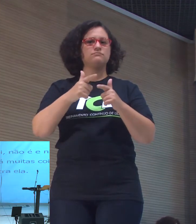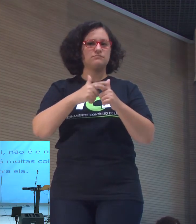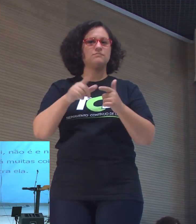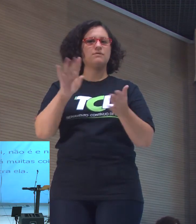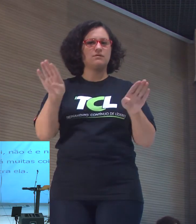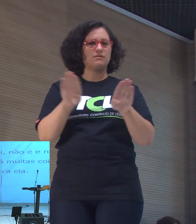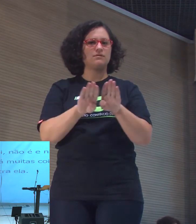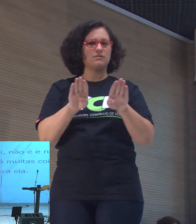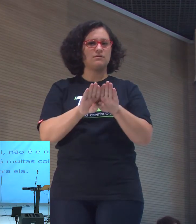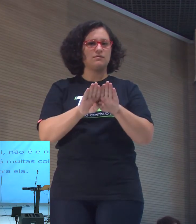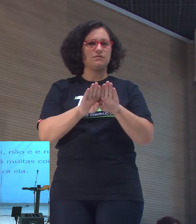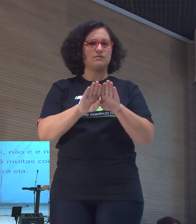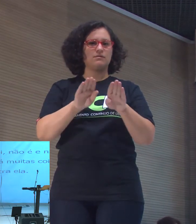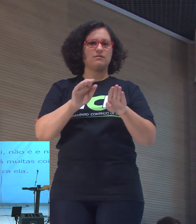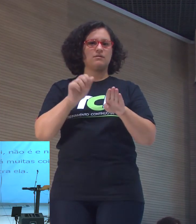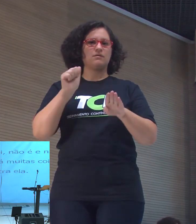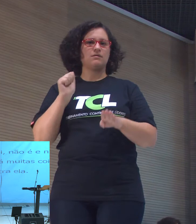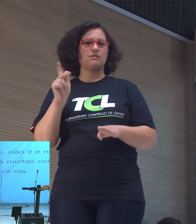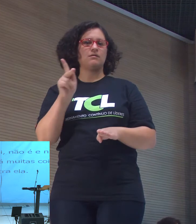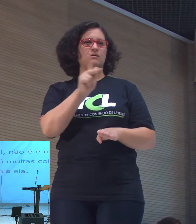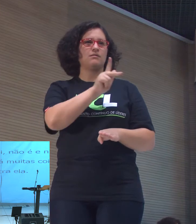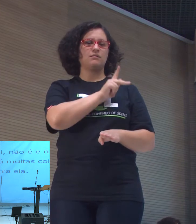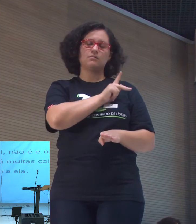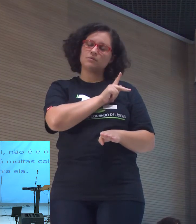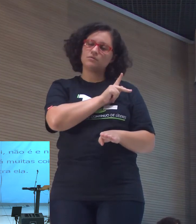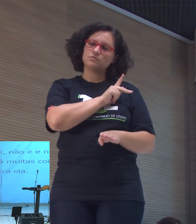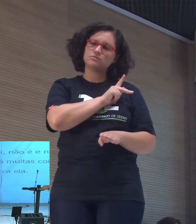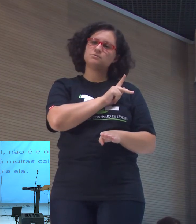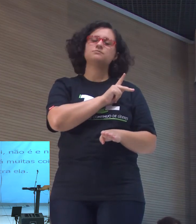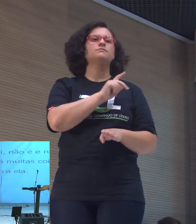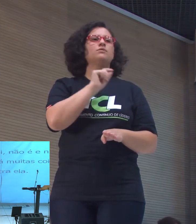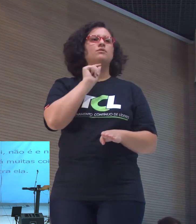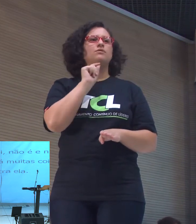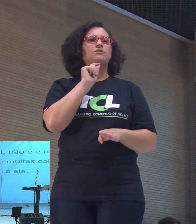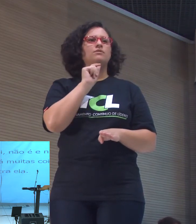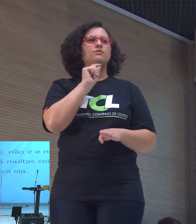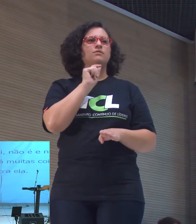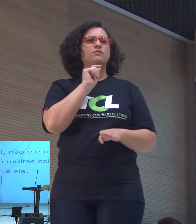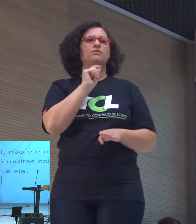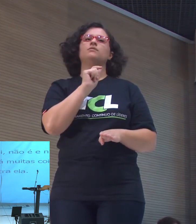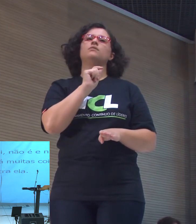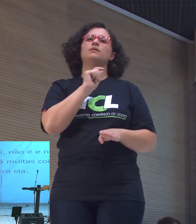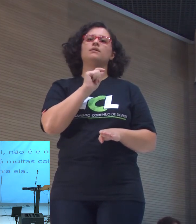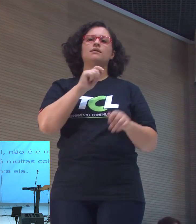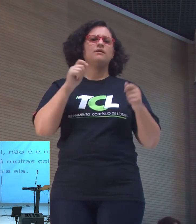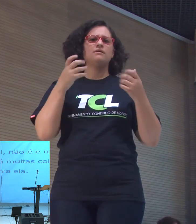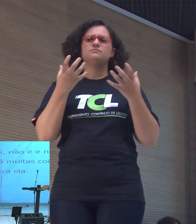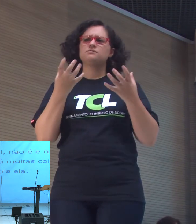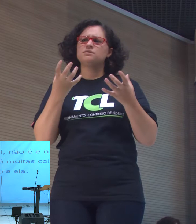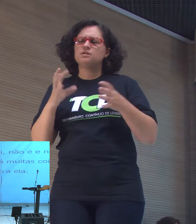No entanto, os apóstolos tomaram todas as providências para que a unidade fosse mantida.